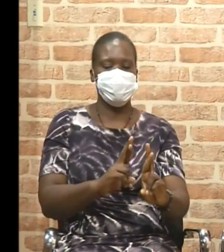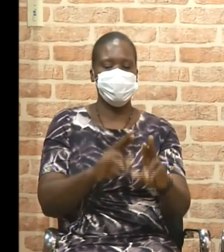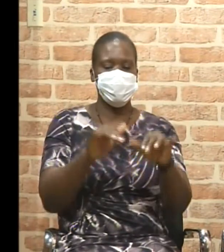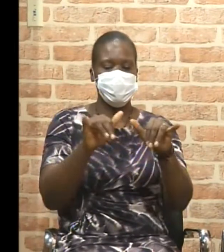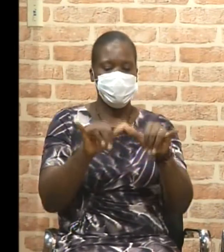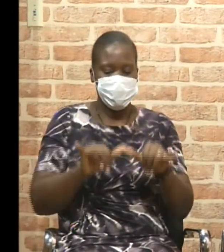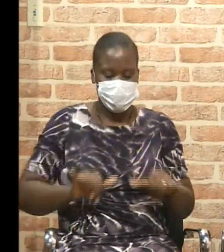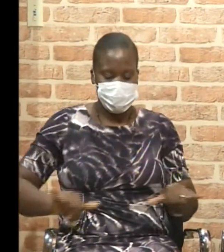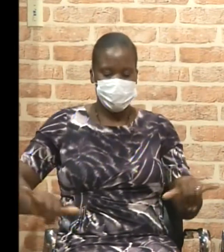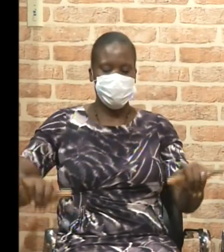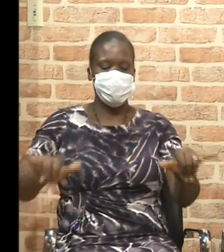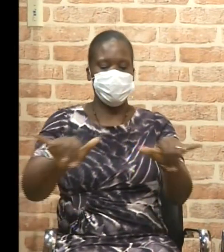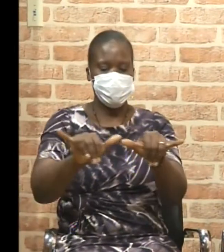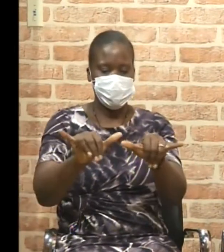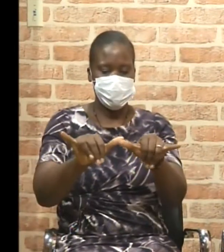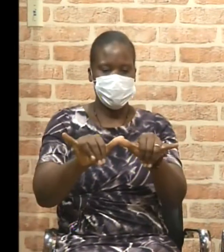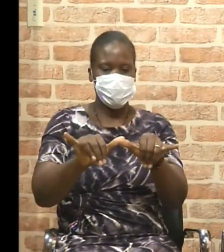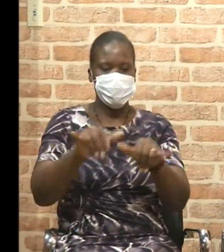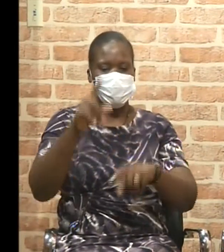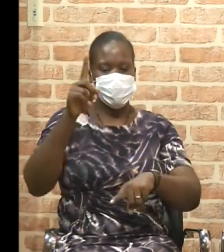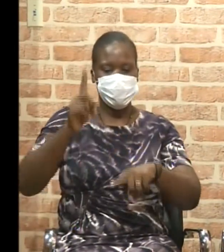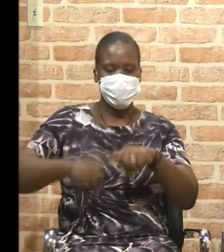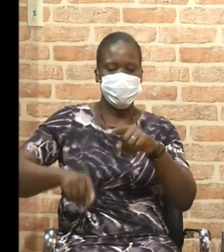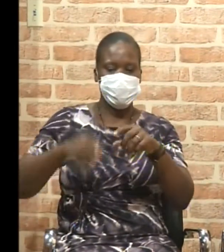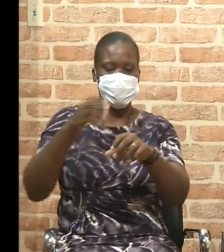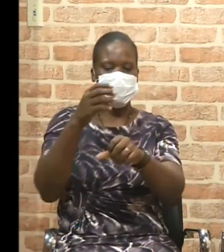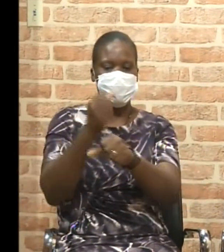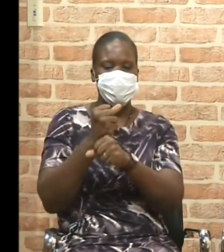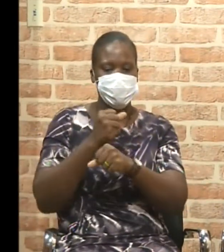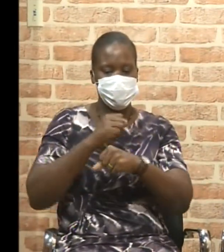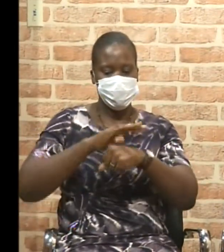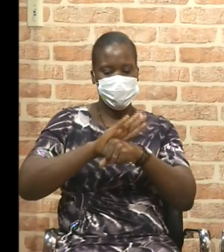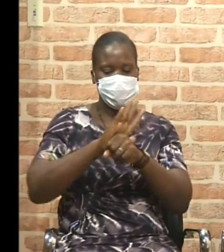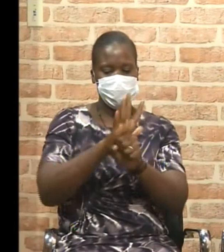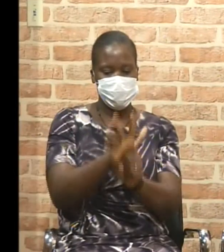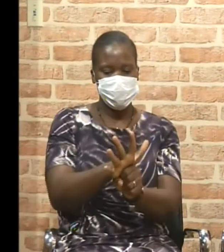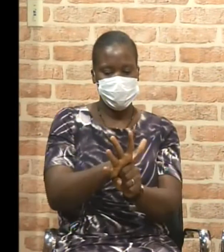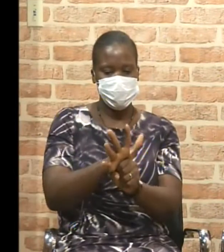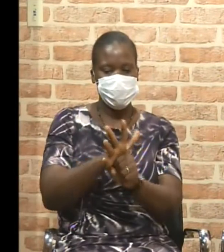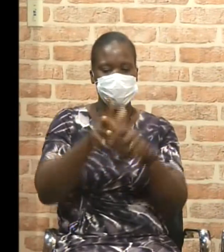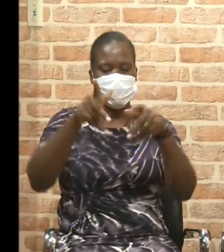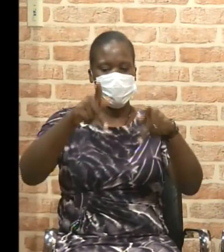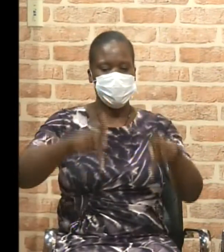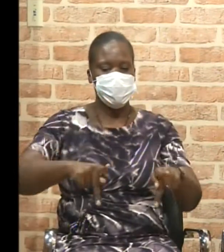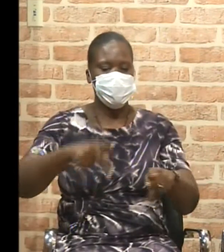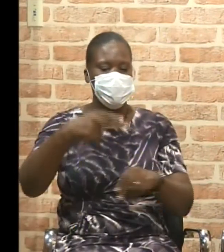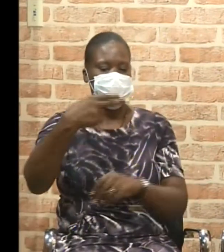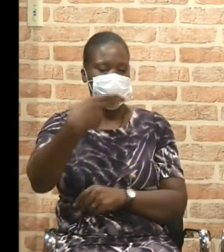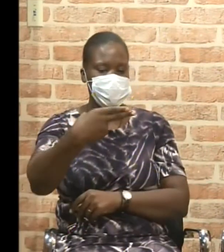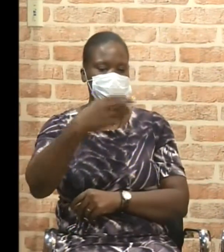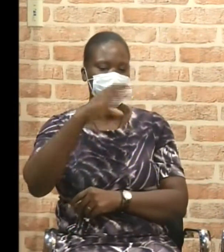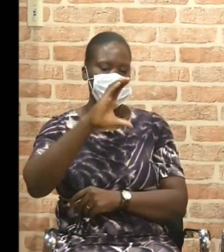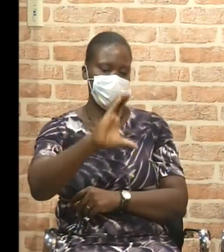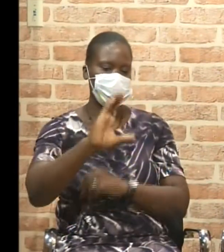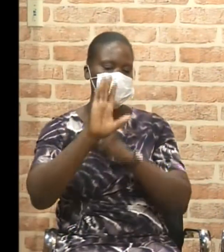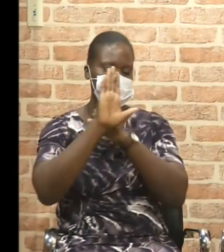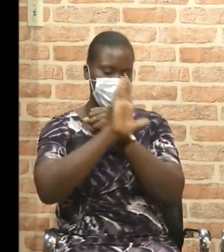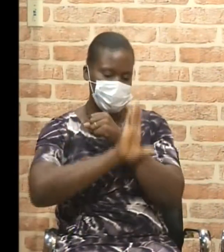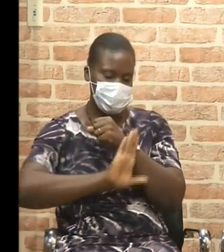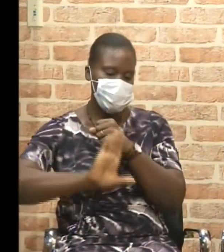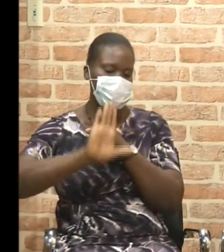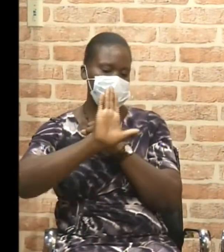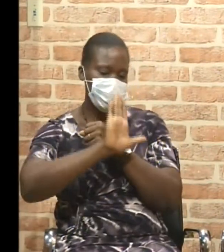mesure geste barrière qui permet que au moins monde qui handicapé au protéger tête yo. Et jusqu'à présent on a parlé là nous